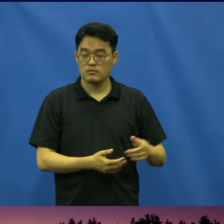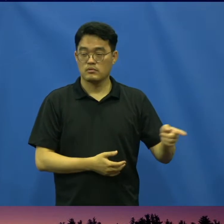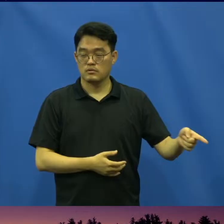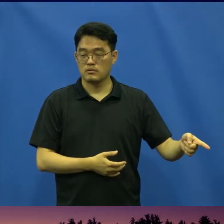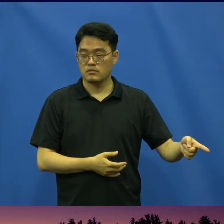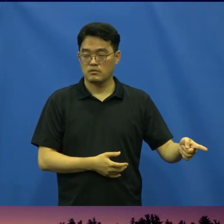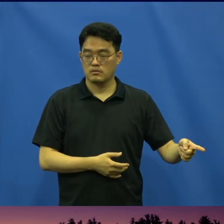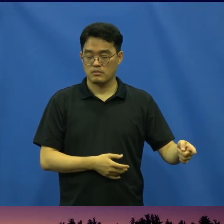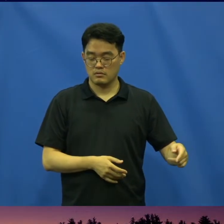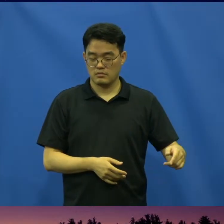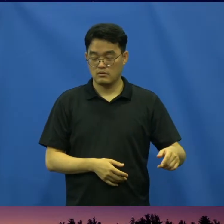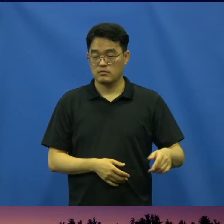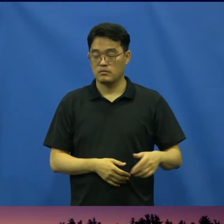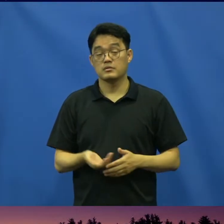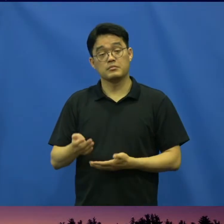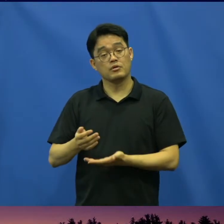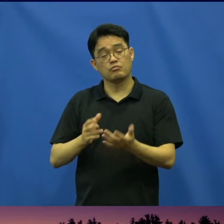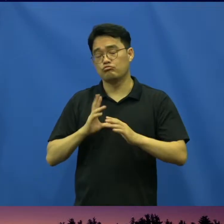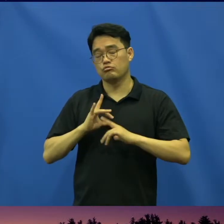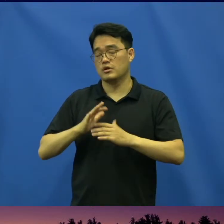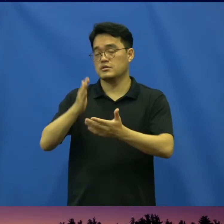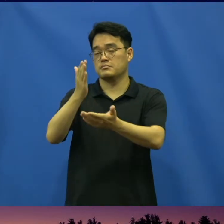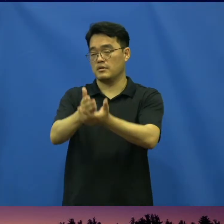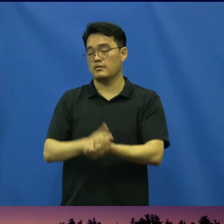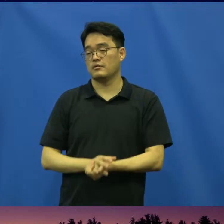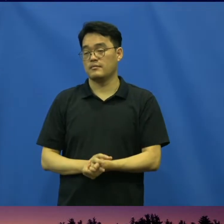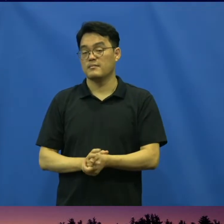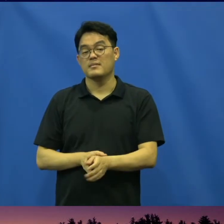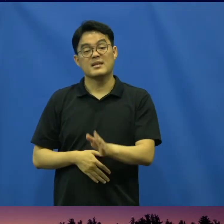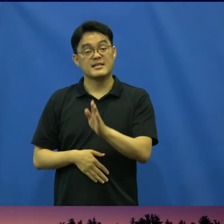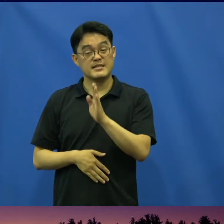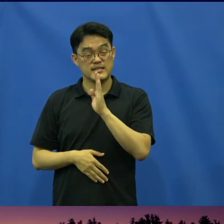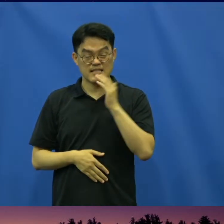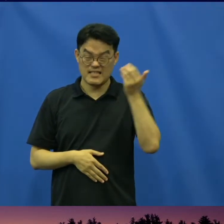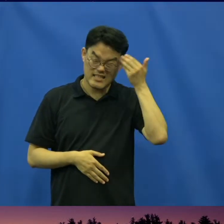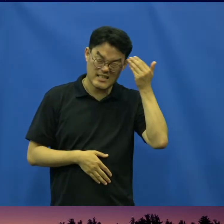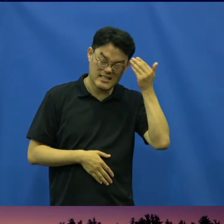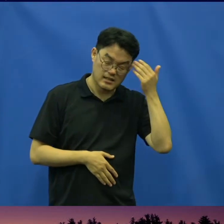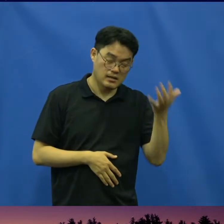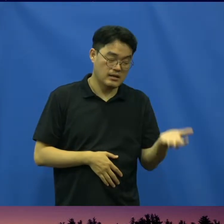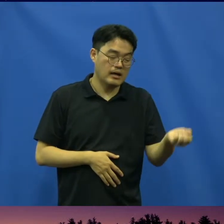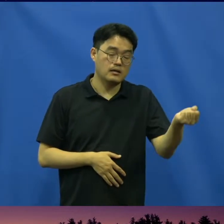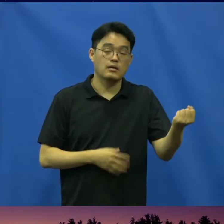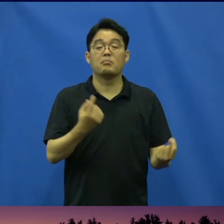그러나 여러분 두려워하지 마세요. 참된 지혜를 가져야 돼요.